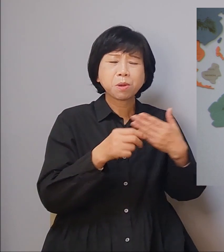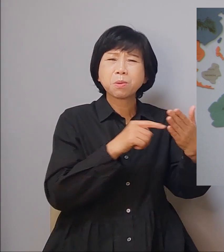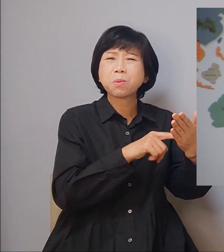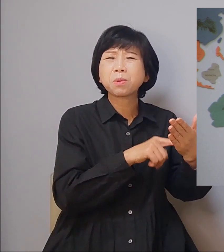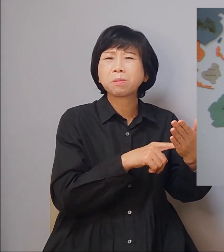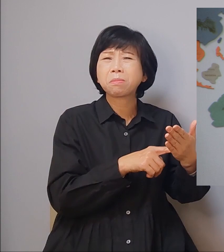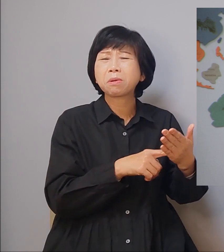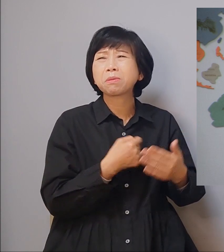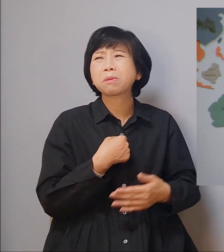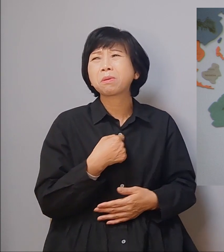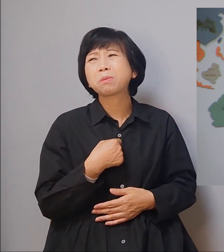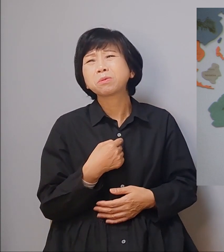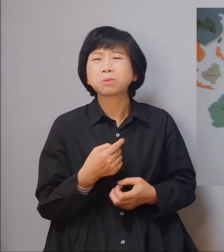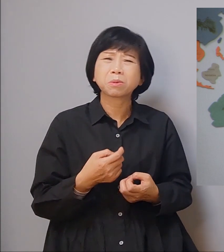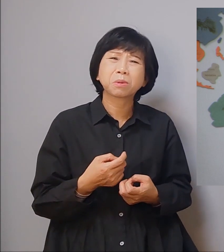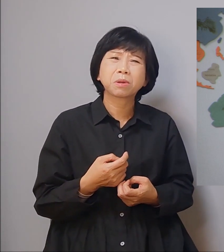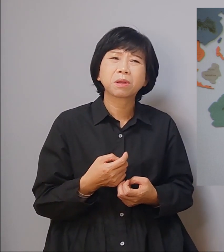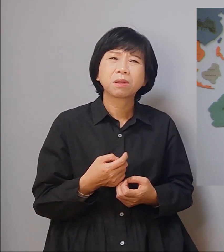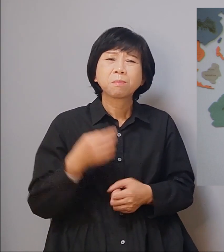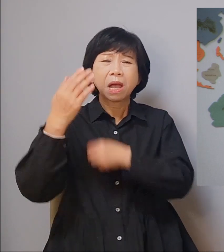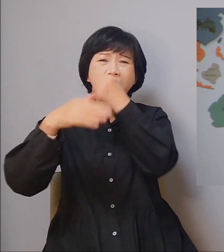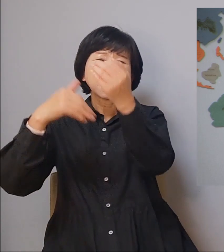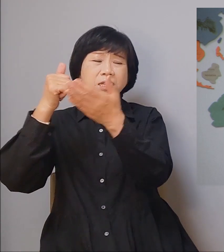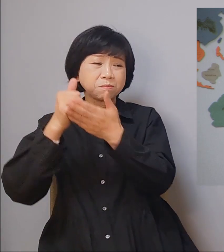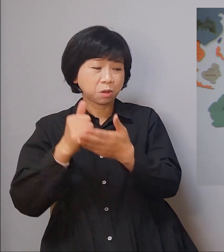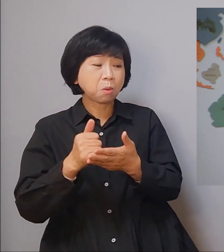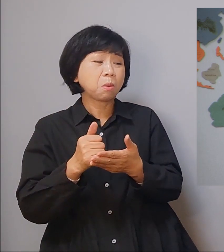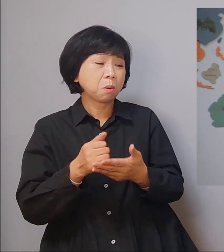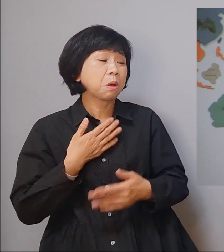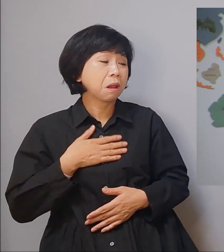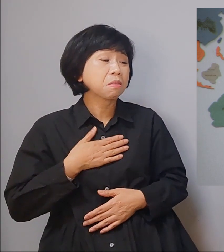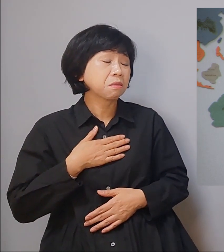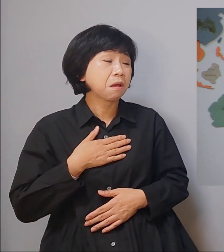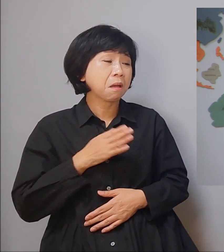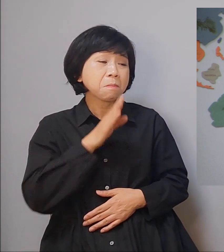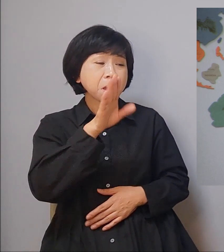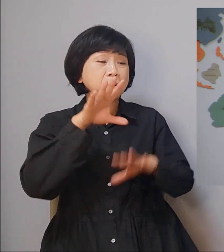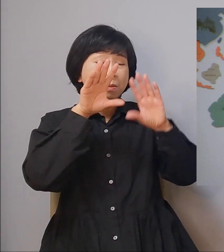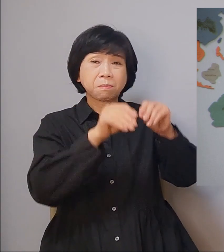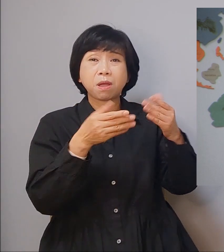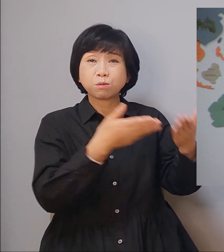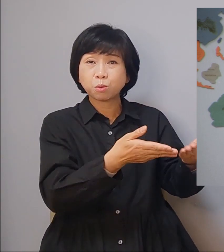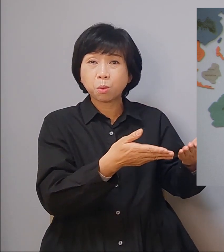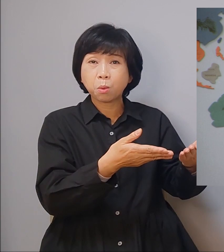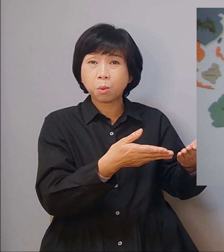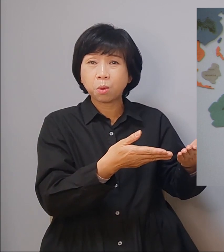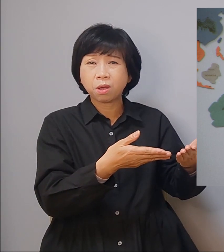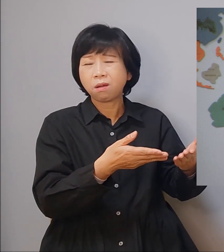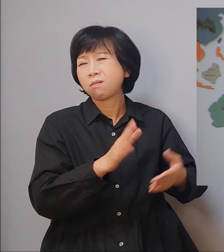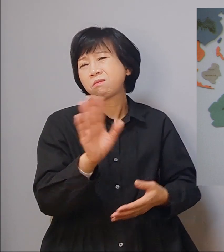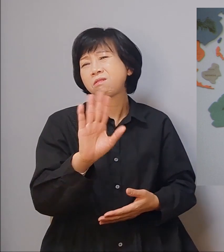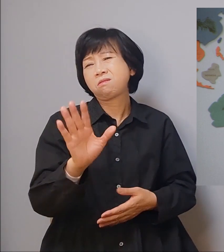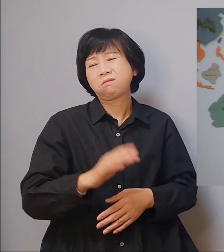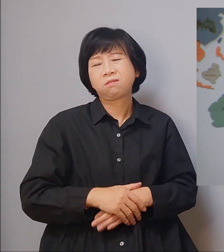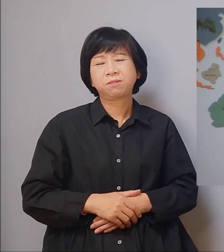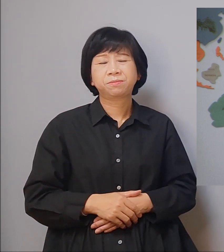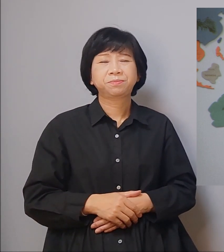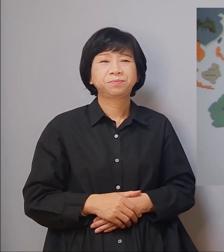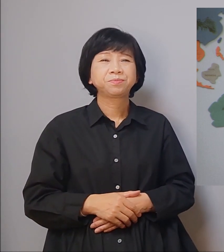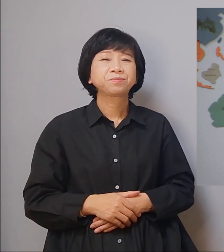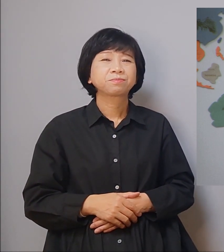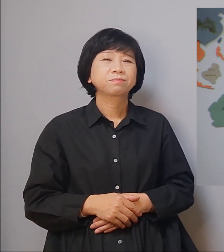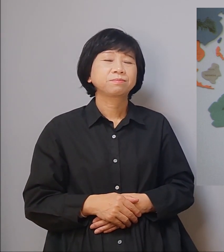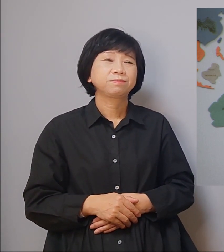해요, 유감스럽다 해요. 그래, 그럼 낫게 해줄게. 하나님이 바로바로 그렇게 말씀하시지 않을